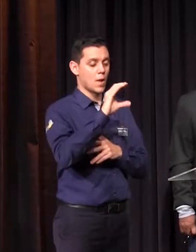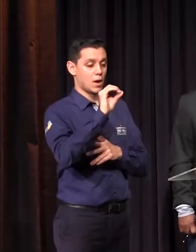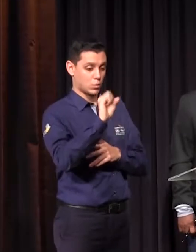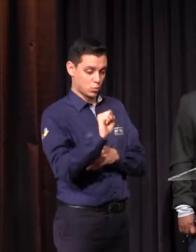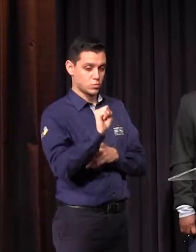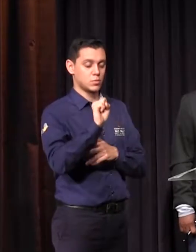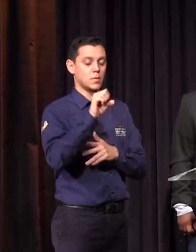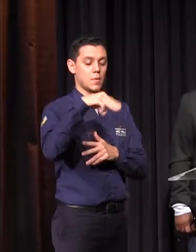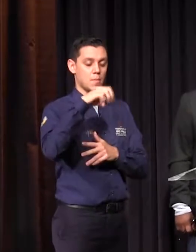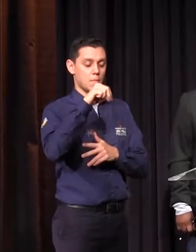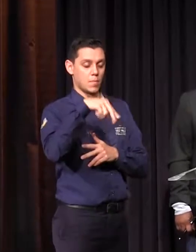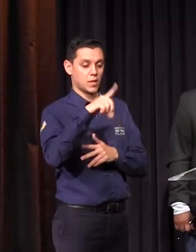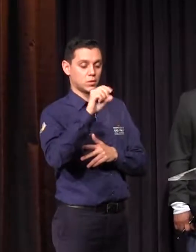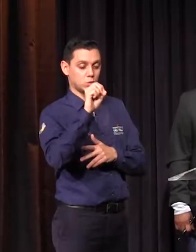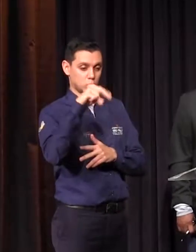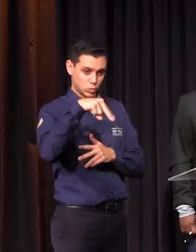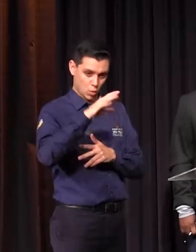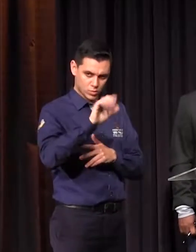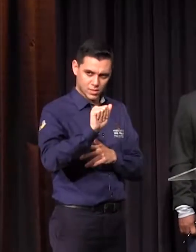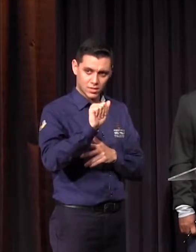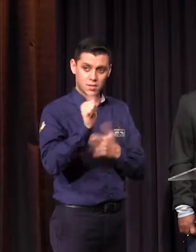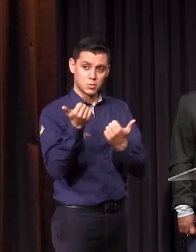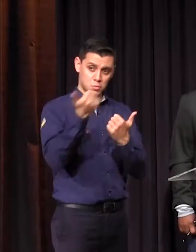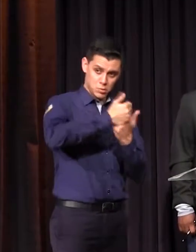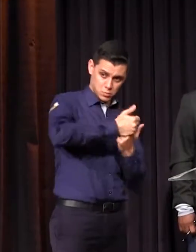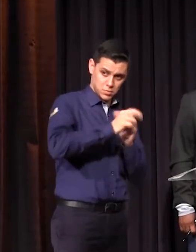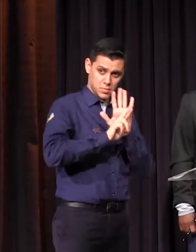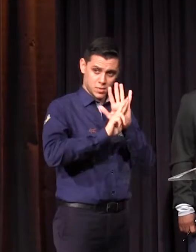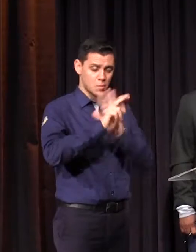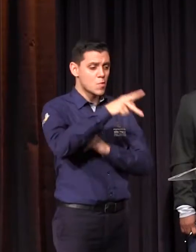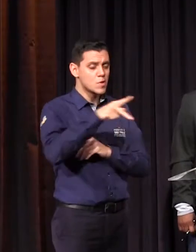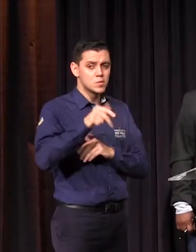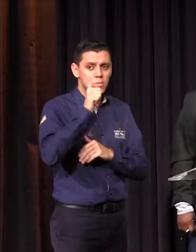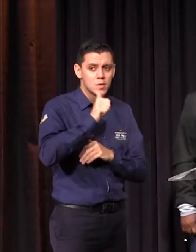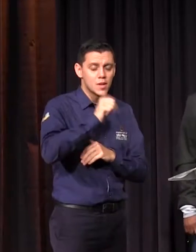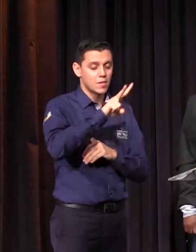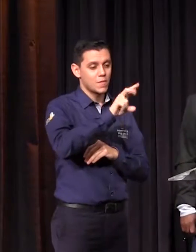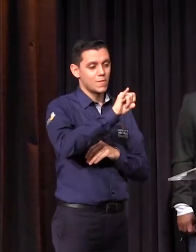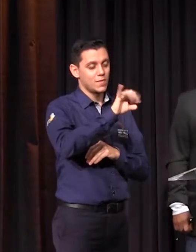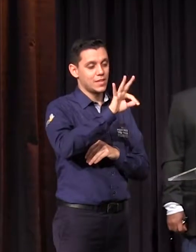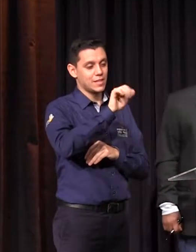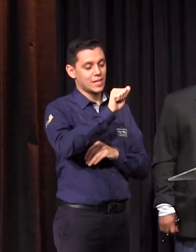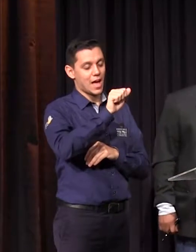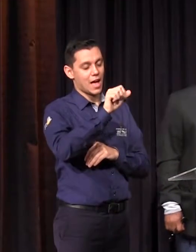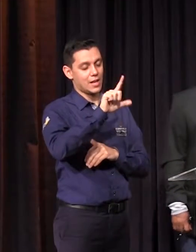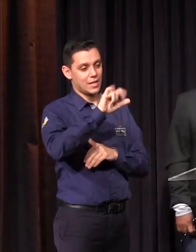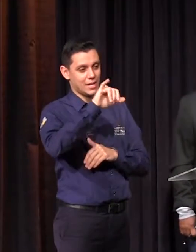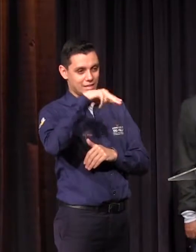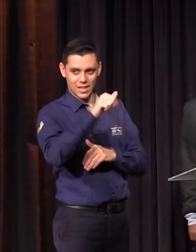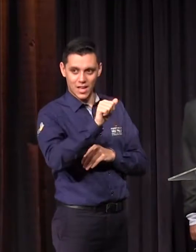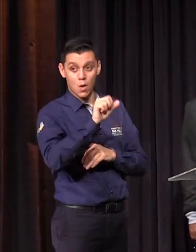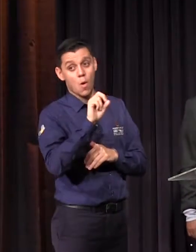quem vai representá lo é a professora vitalina de graça ou